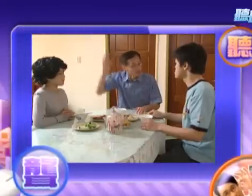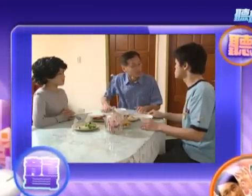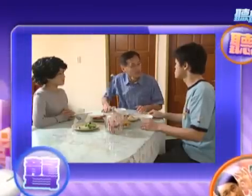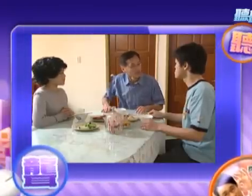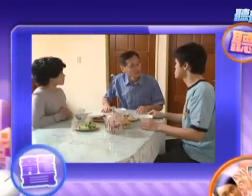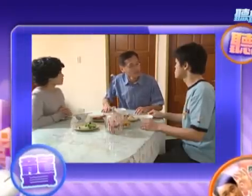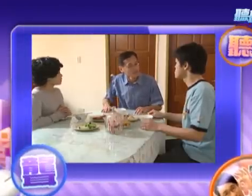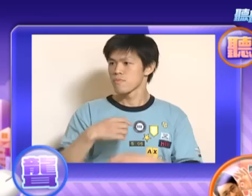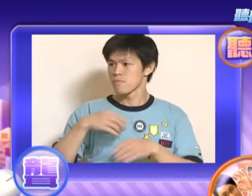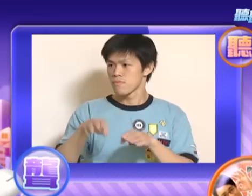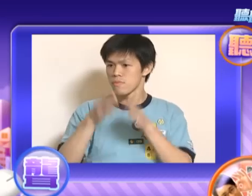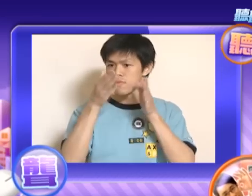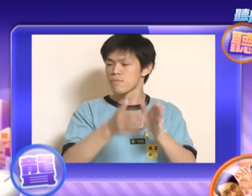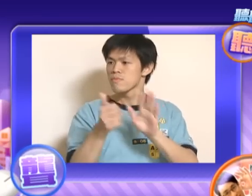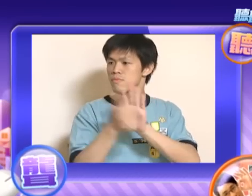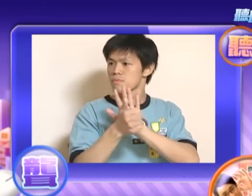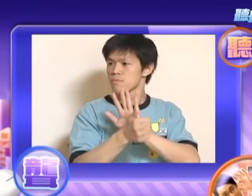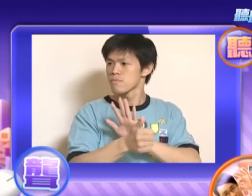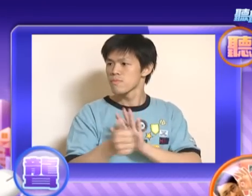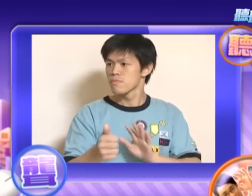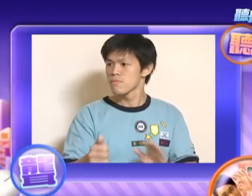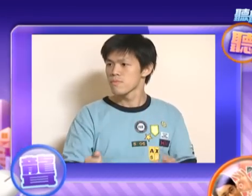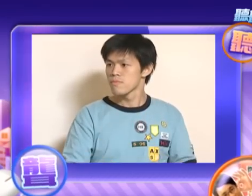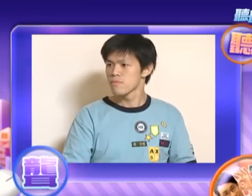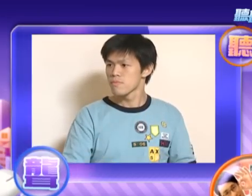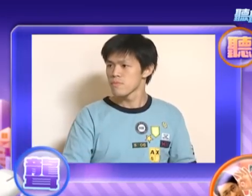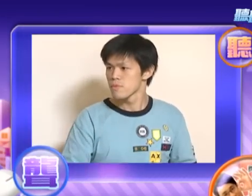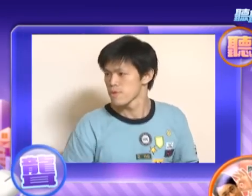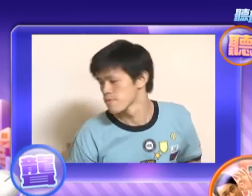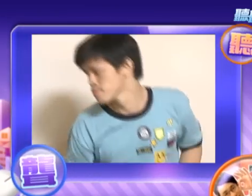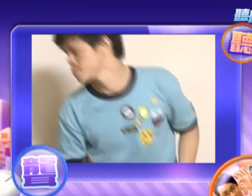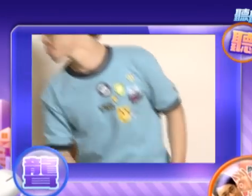准。我就是想要当演员啊。